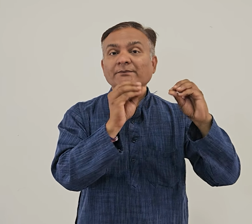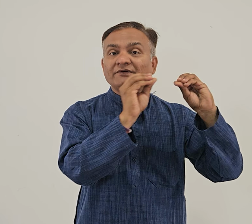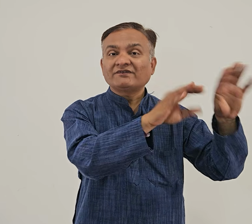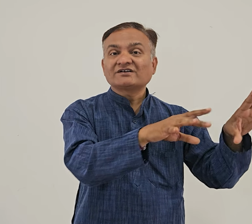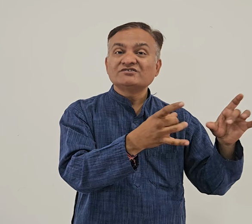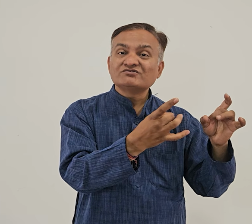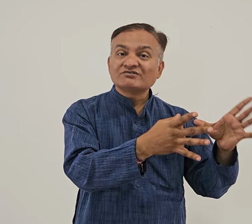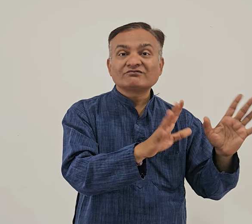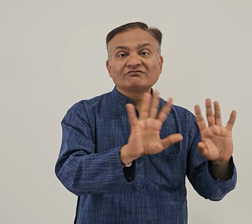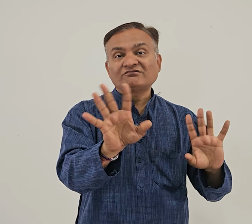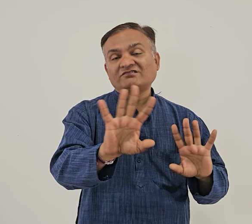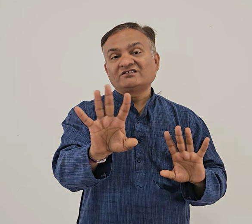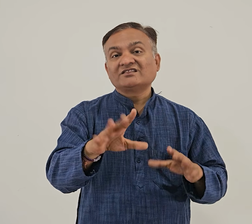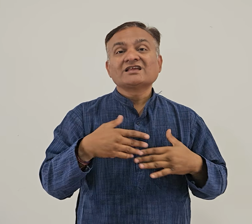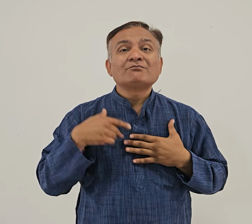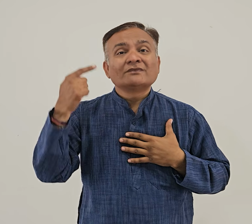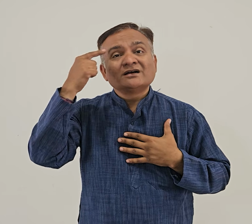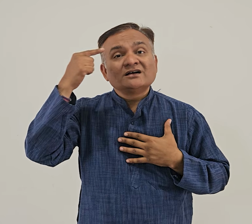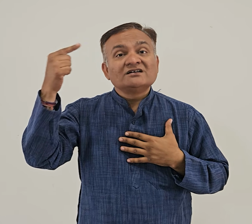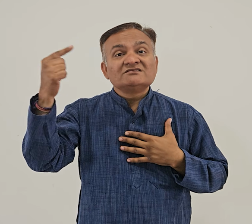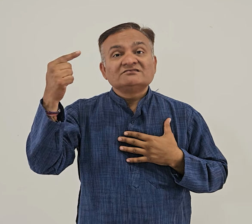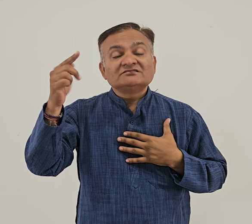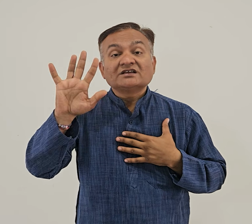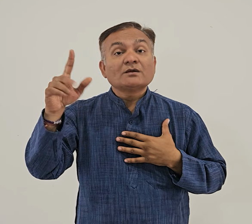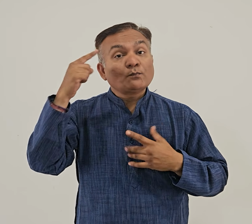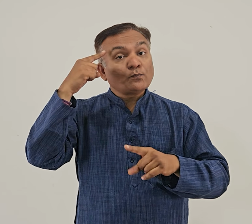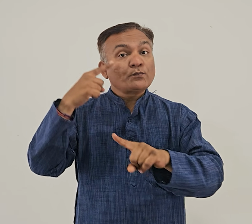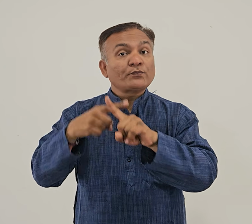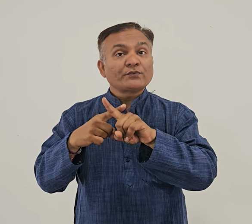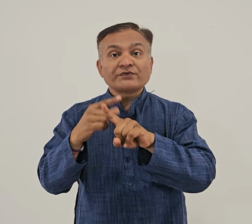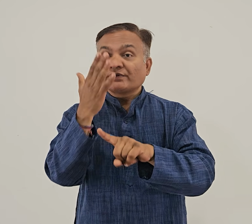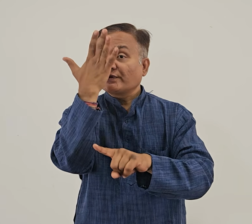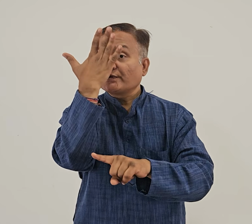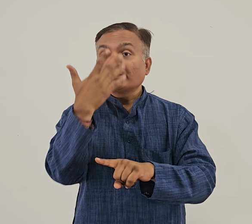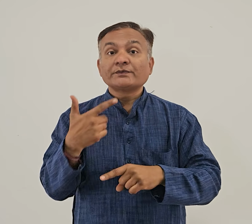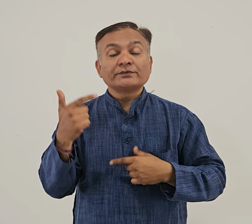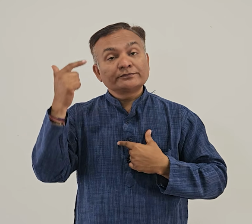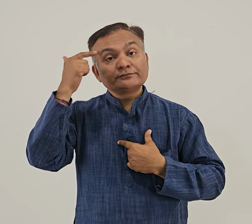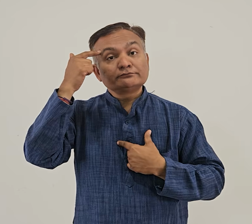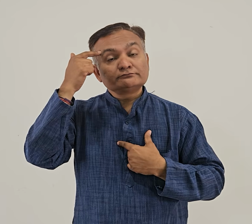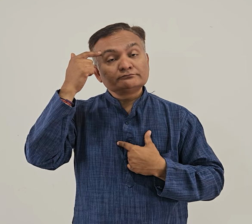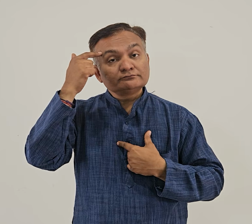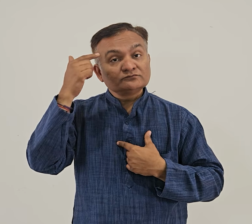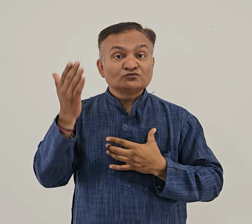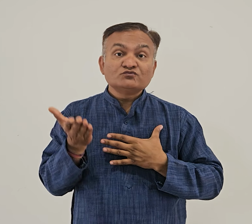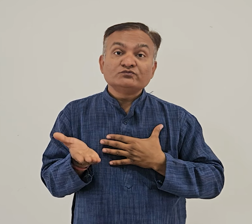ભાવ એવા ચોખ્ખા મને થવું જોઈએ, એ ઊંચામાં ઊંચું છે. શું